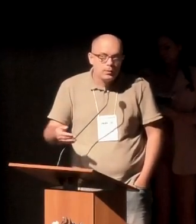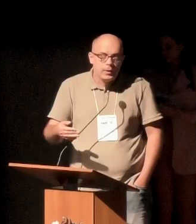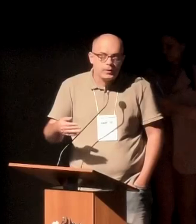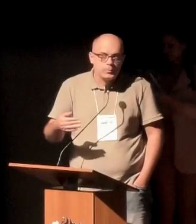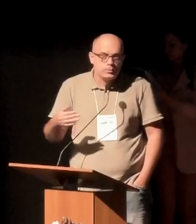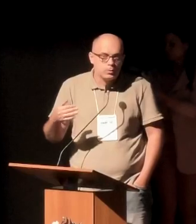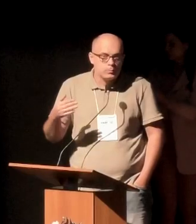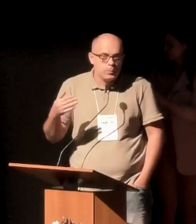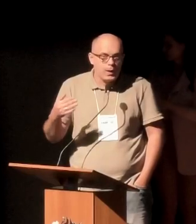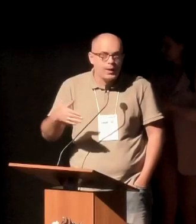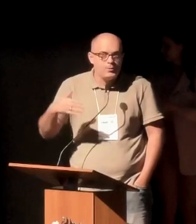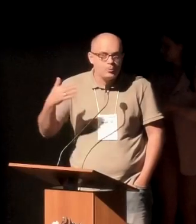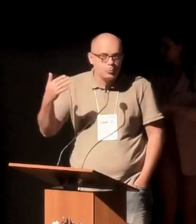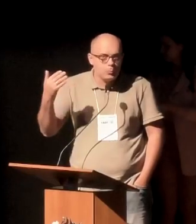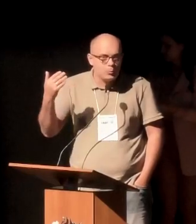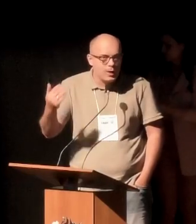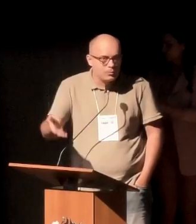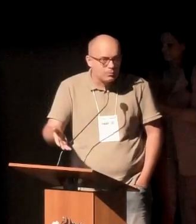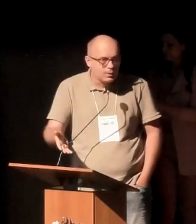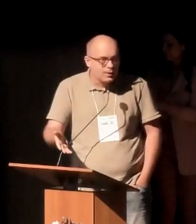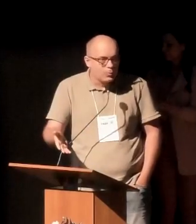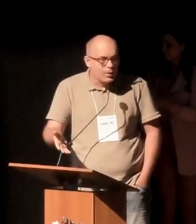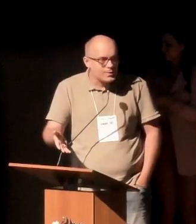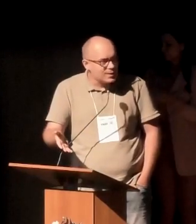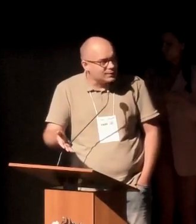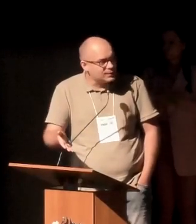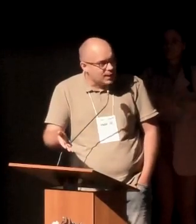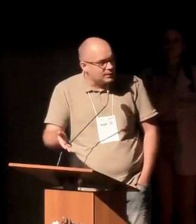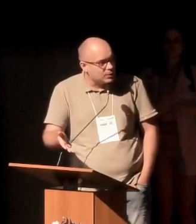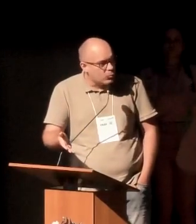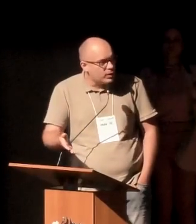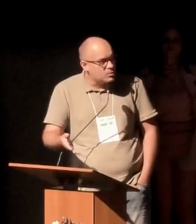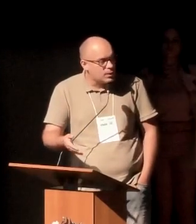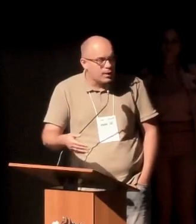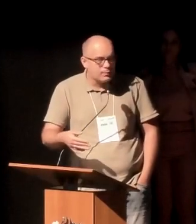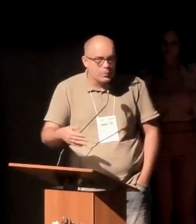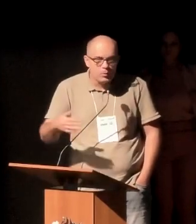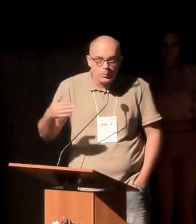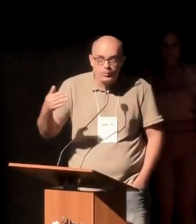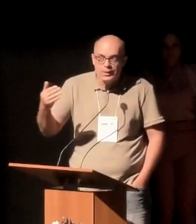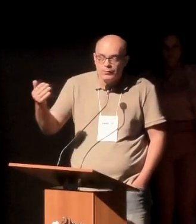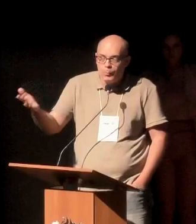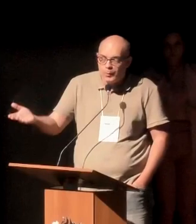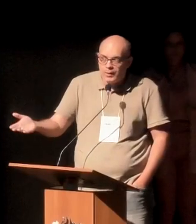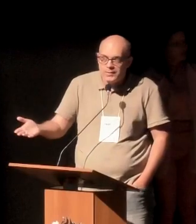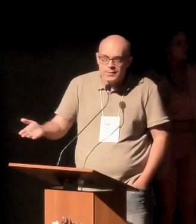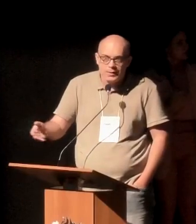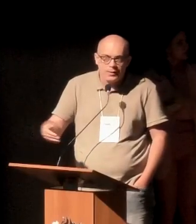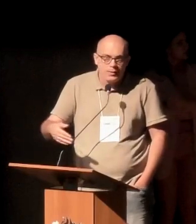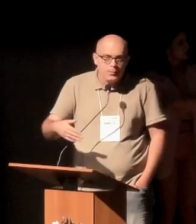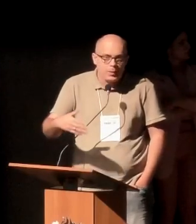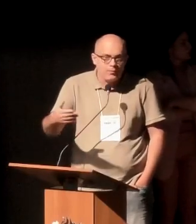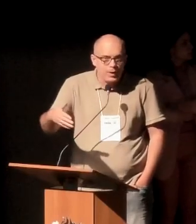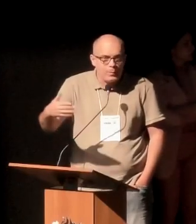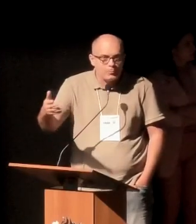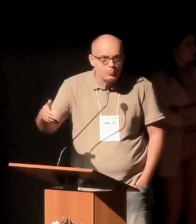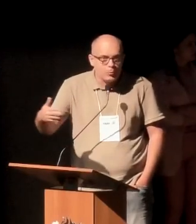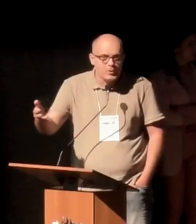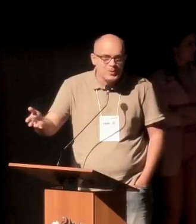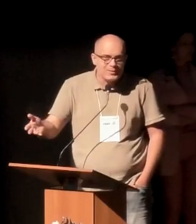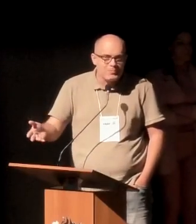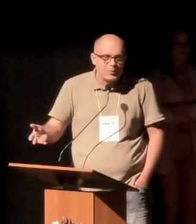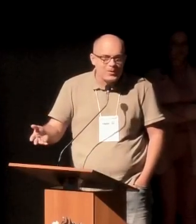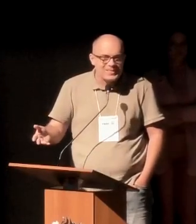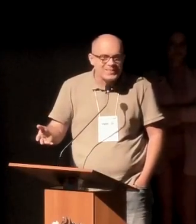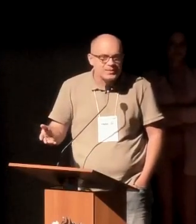né as pessoas além de tudo puderam conhecer a cidade à noite né tem muitas pessoas que ainda vão permanecer para ficar mais